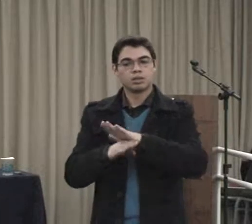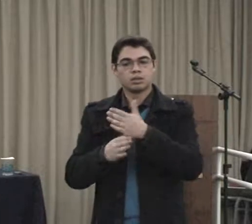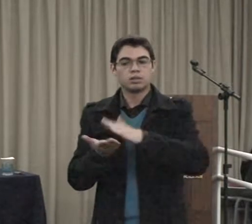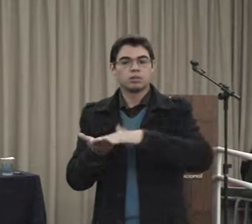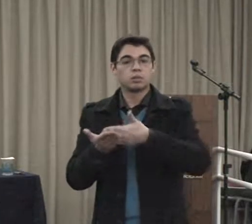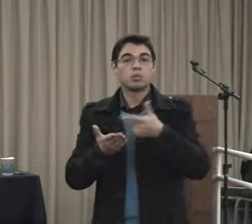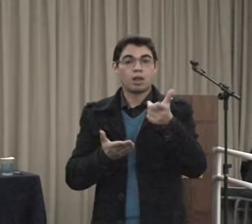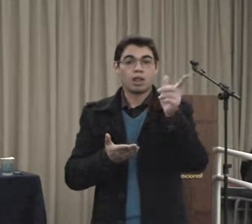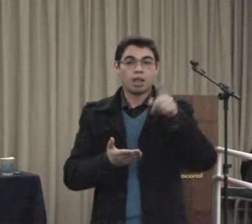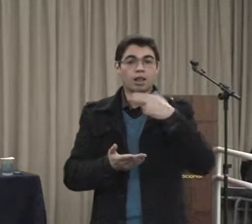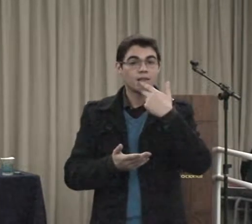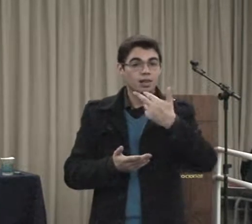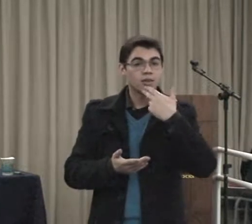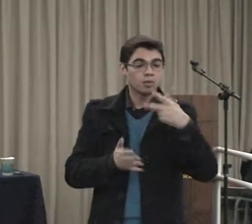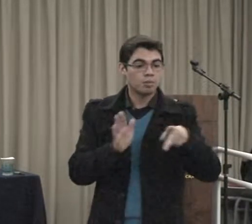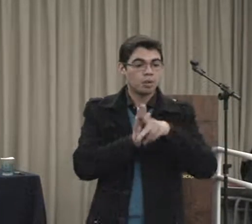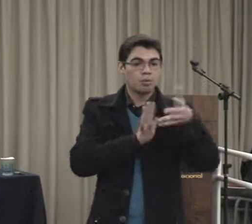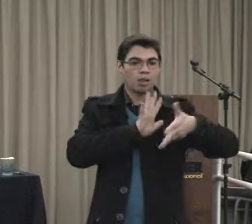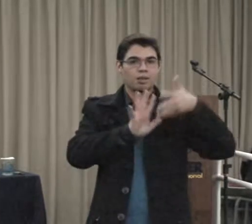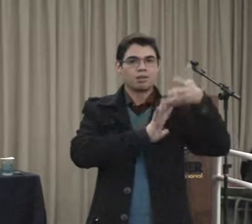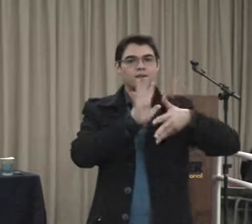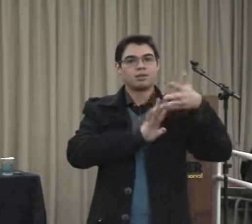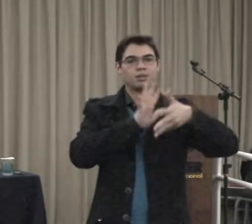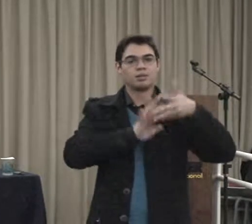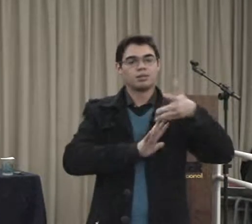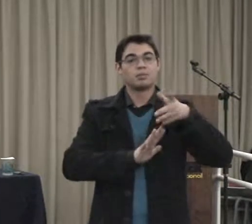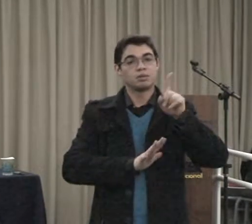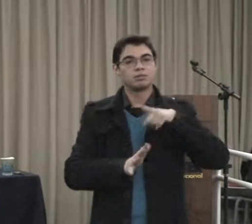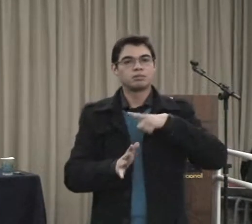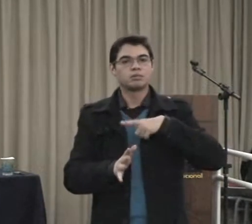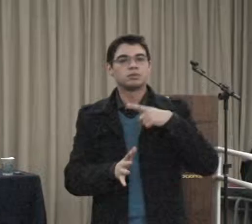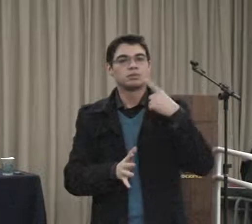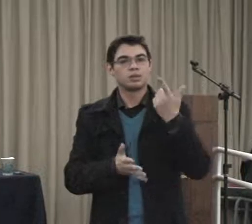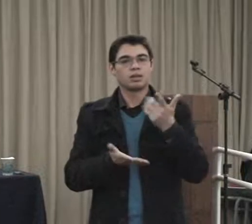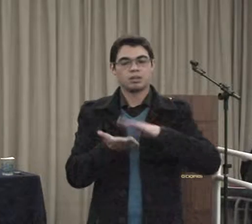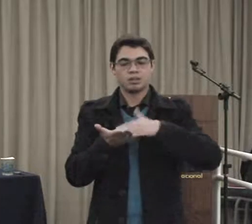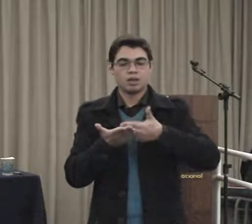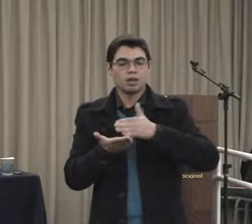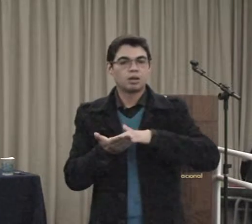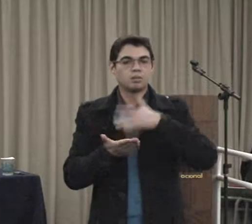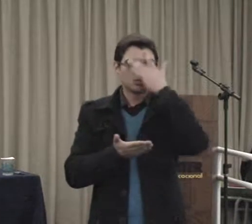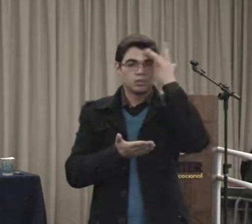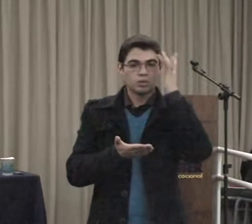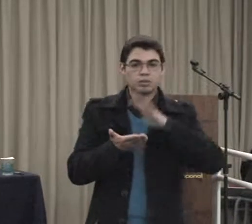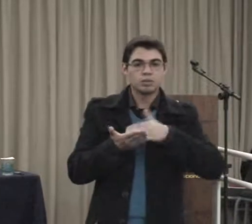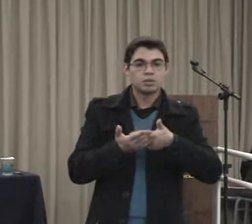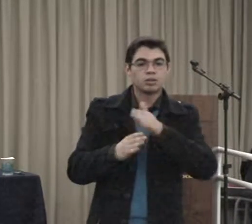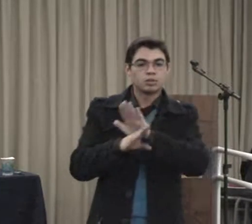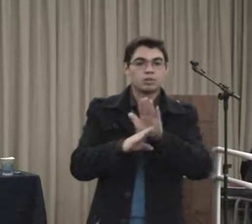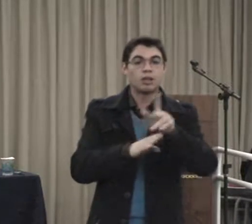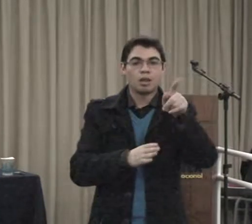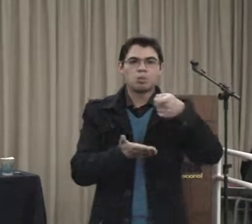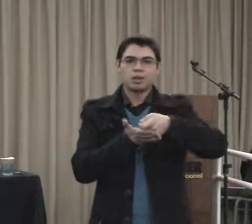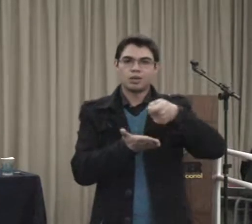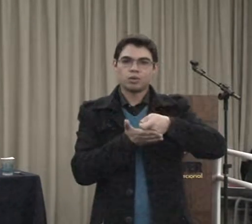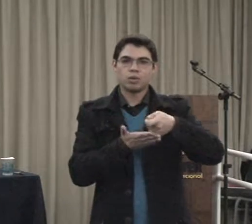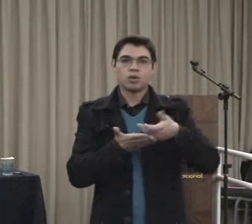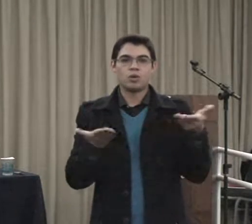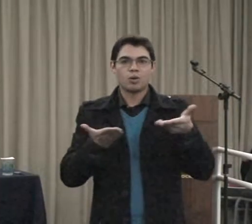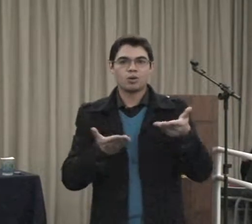é mais um idioma que nós temos aí, mais uma linguagem que está se tornando obrigatória. Né? Pelo menos falar